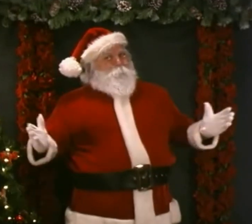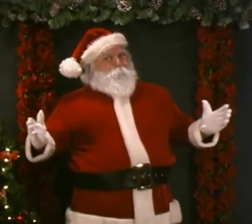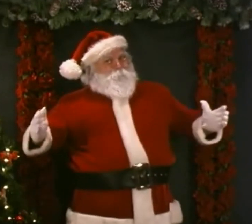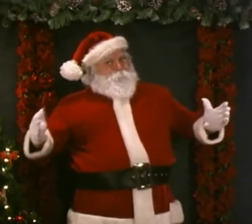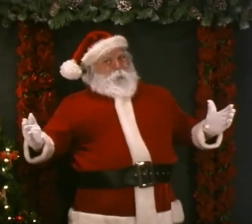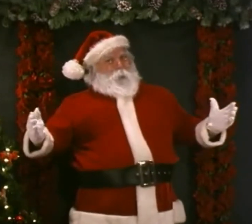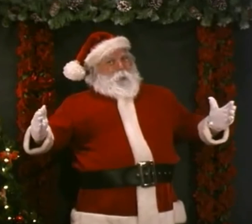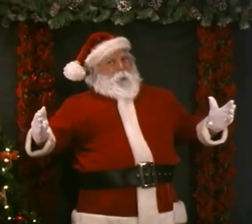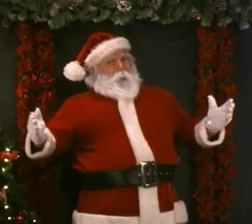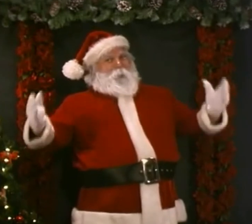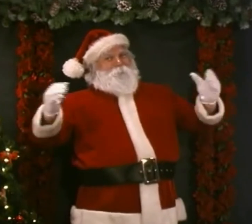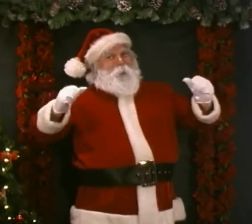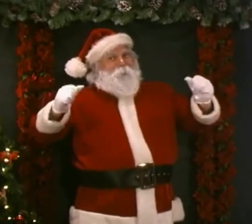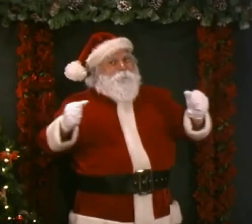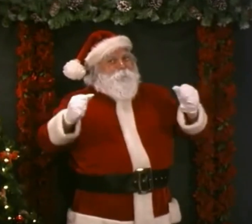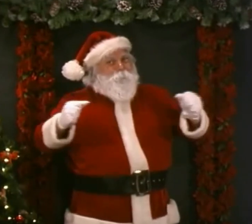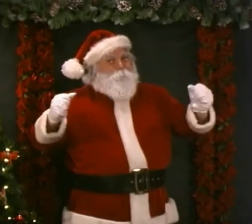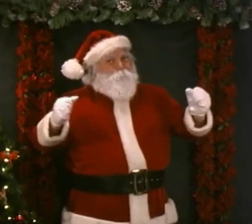vamos a reventar.